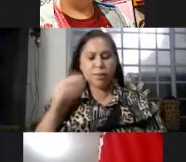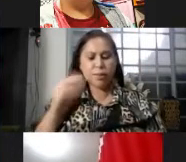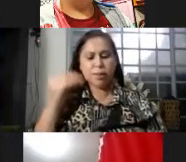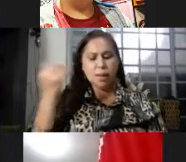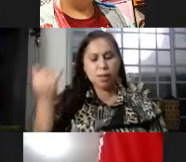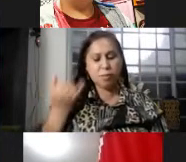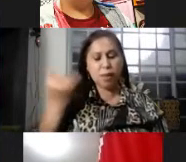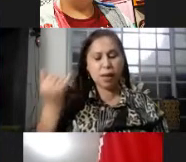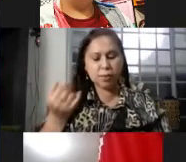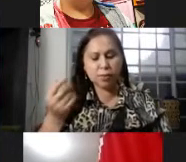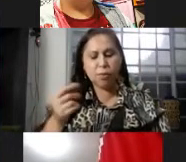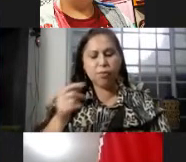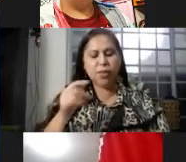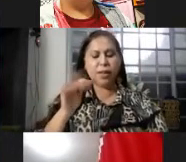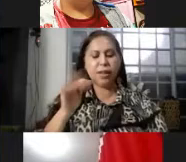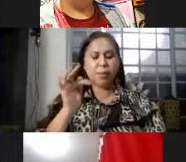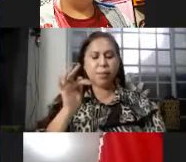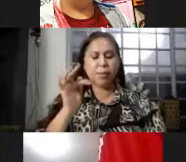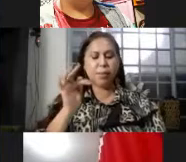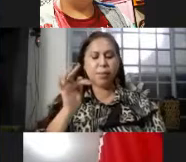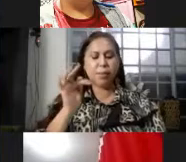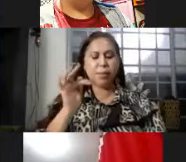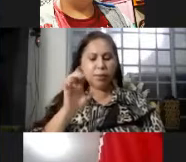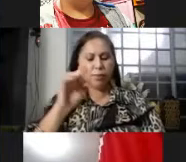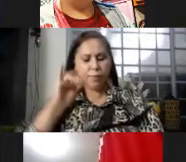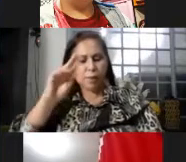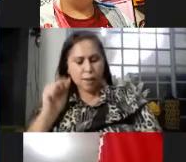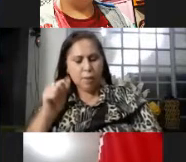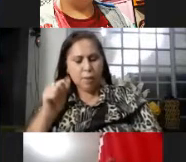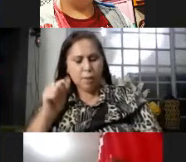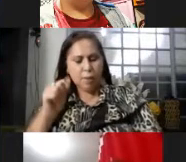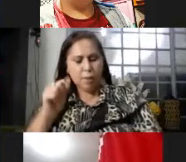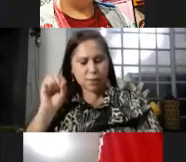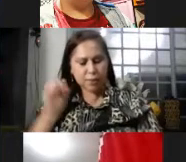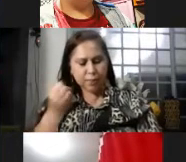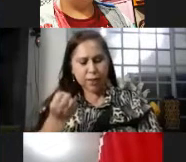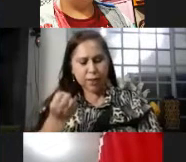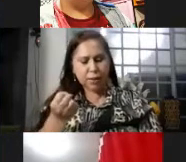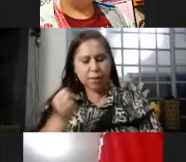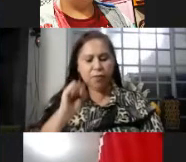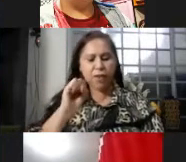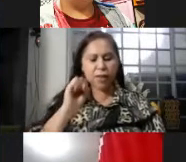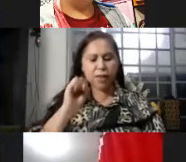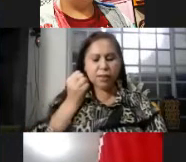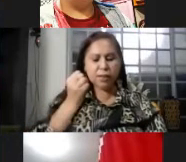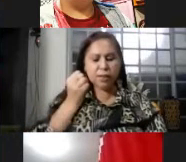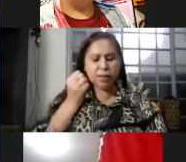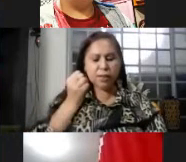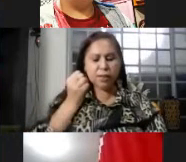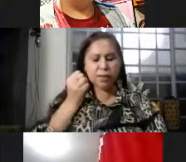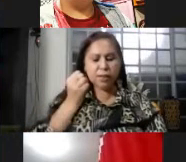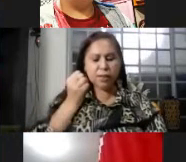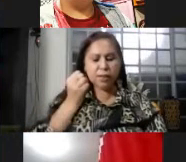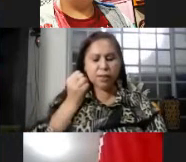autores, né, renomados, como Ferreira Brito, como Quadros. Também fala de Stockel,